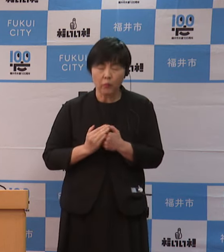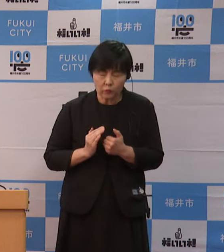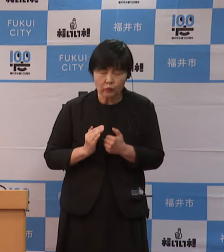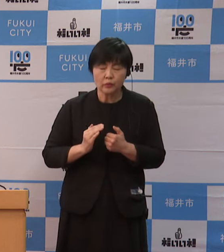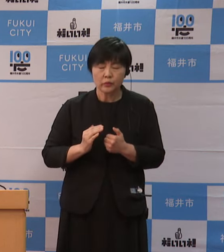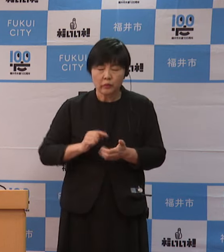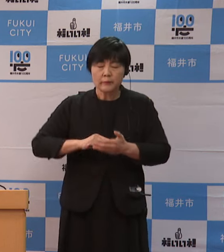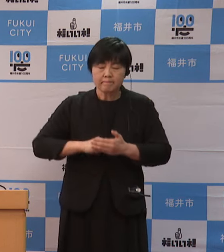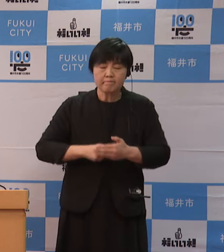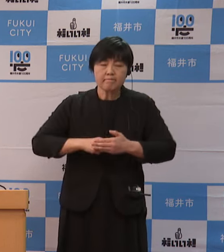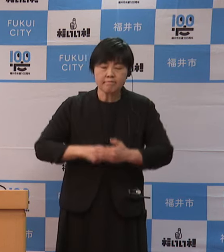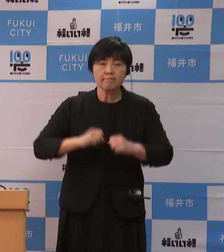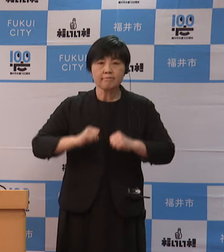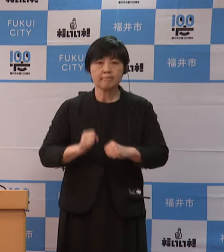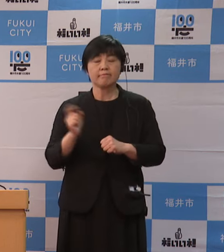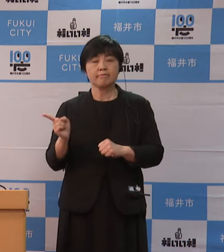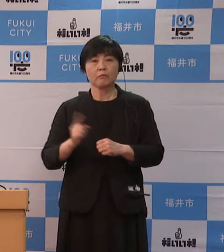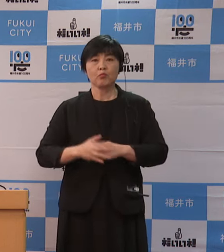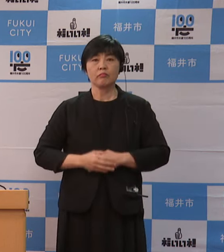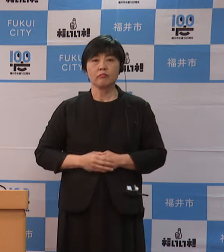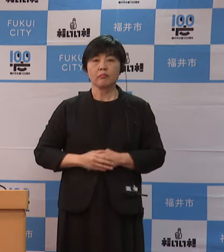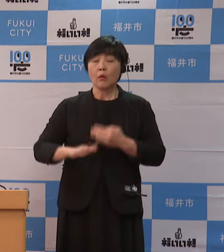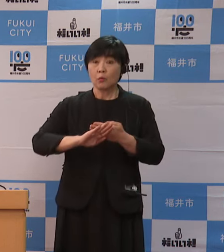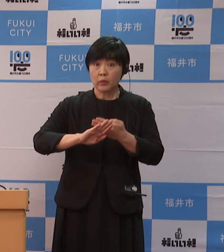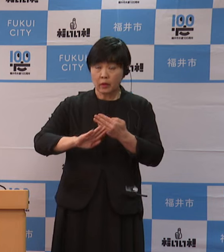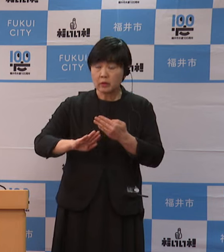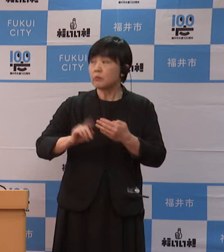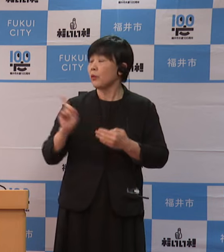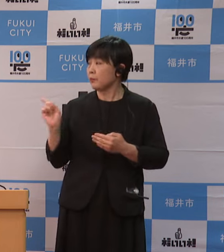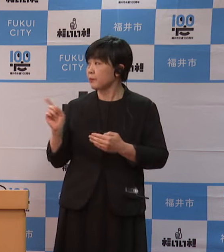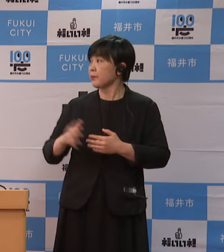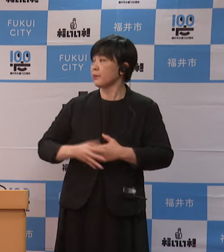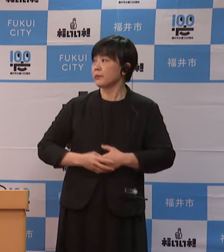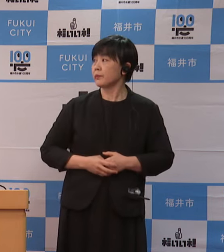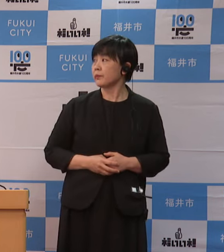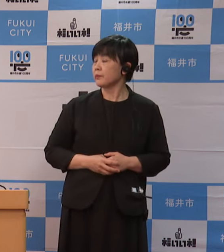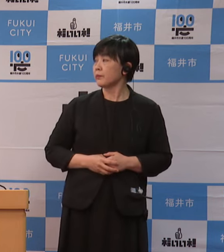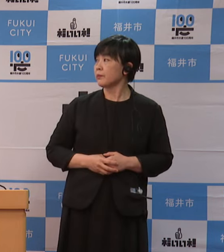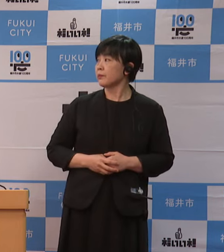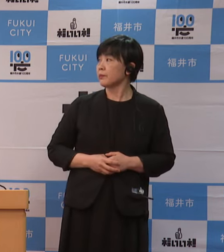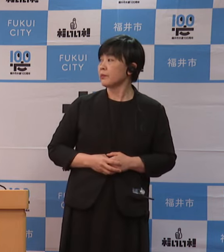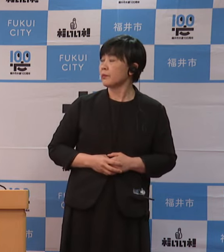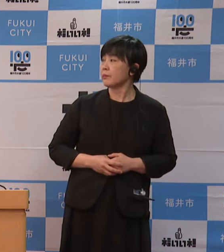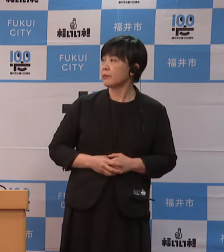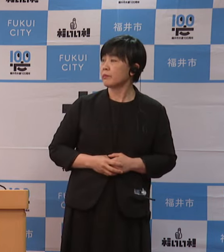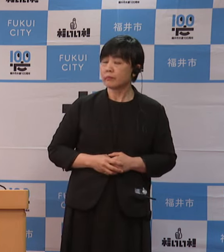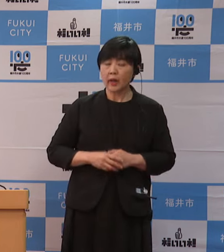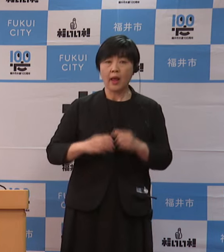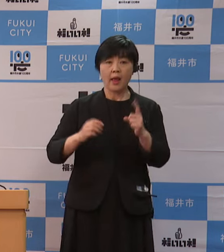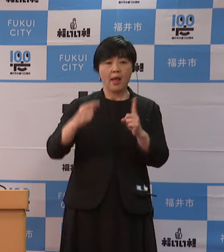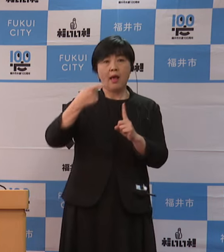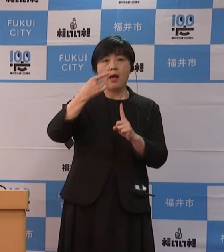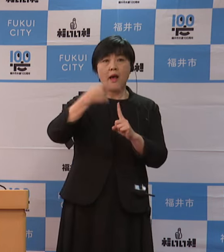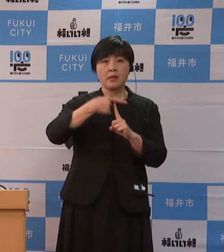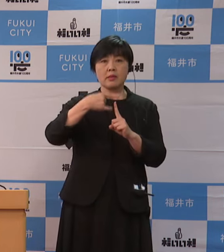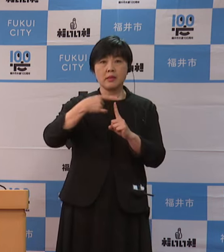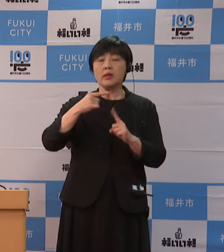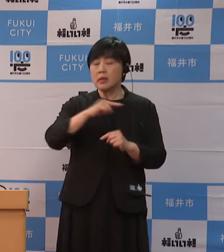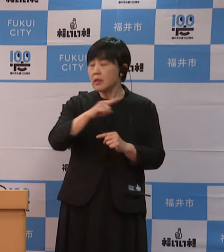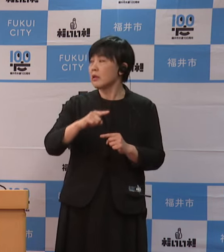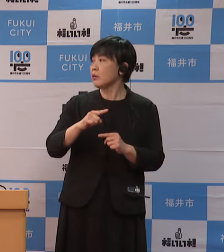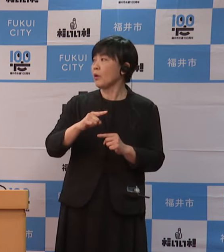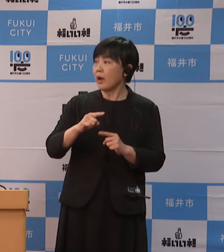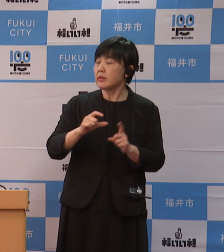はもう一つはですね、どうですかね、まあ、IT 化というか DX 化ということに